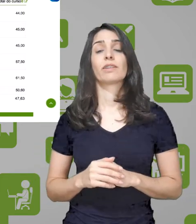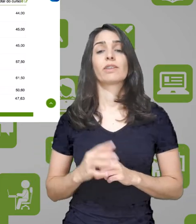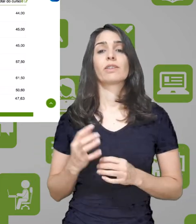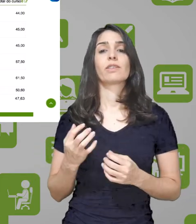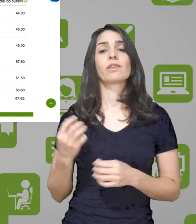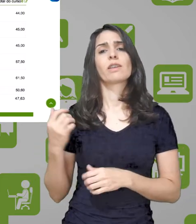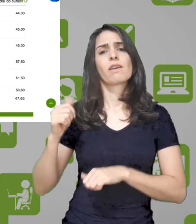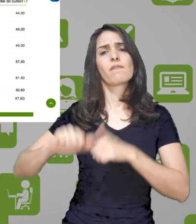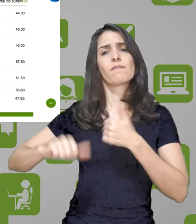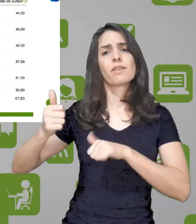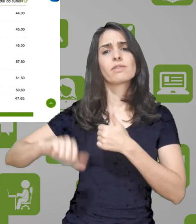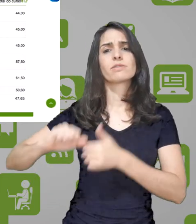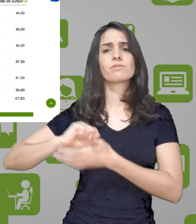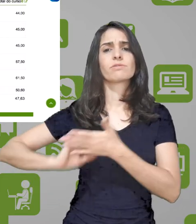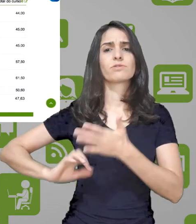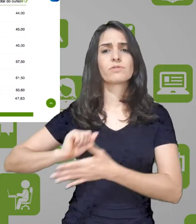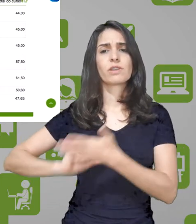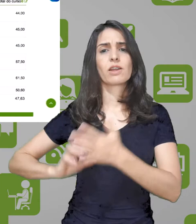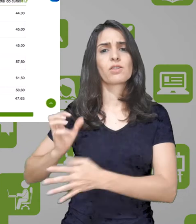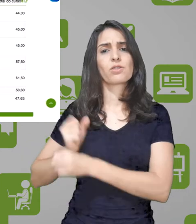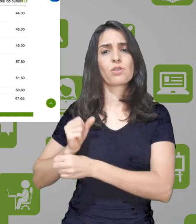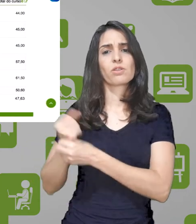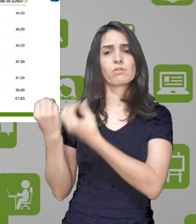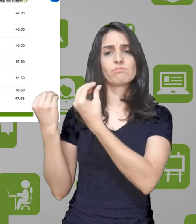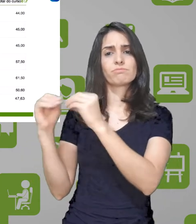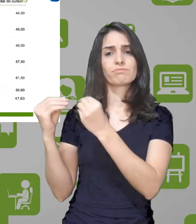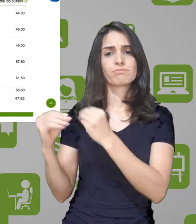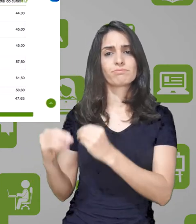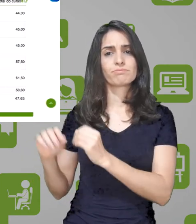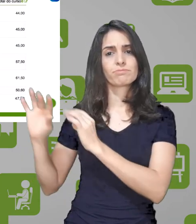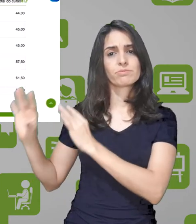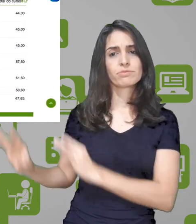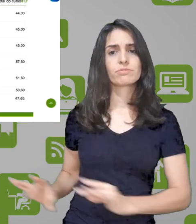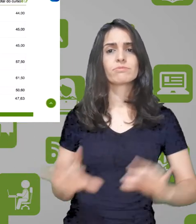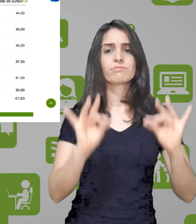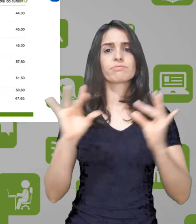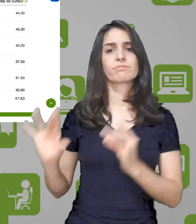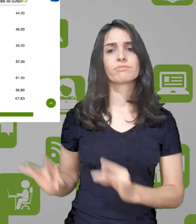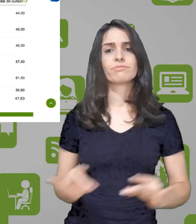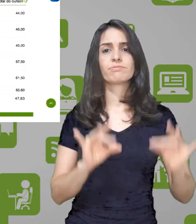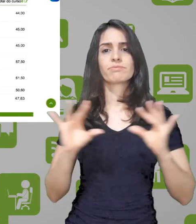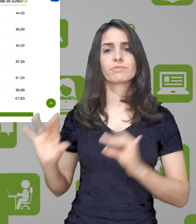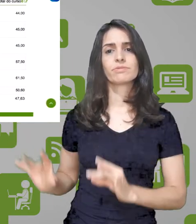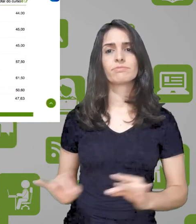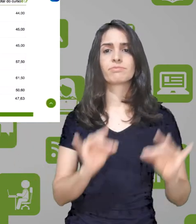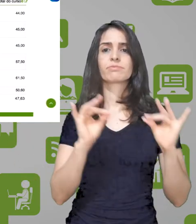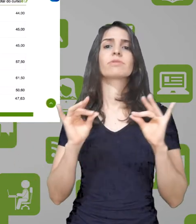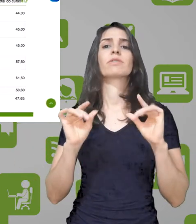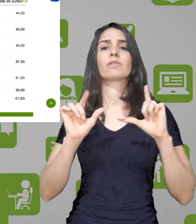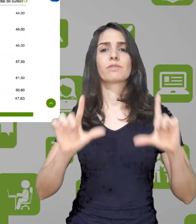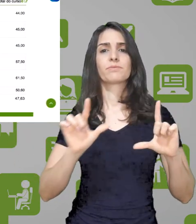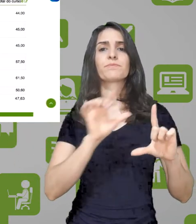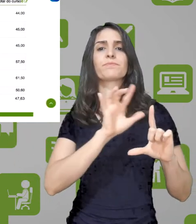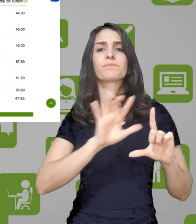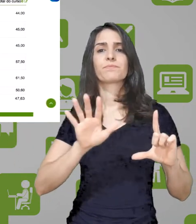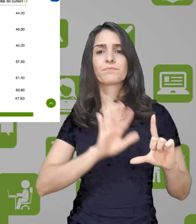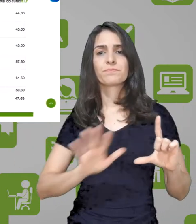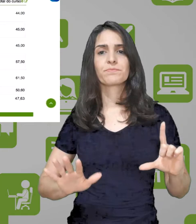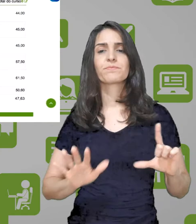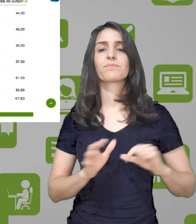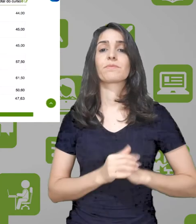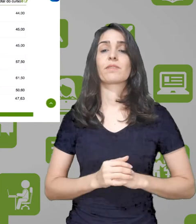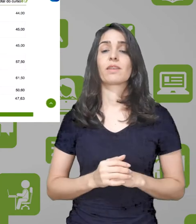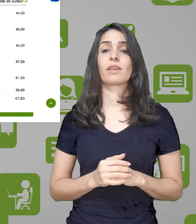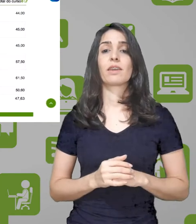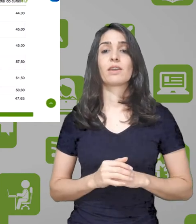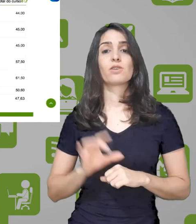eu lanço nas atividades lá na avaliação das atividades e vem automaticamente para o livro de notas com